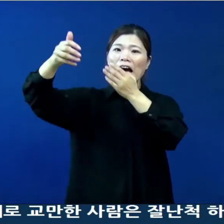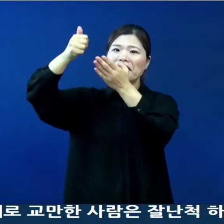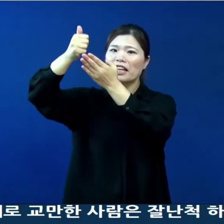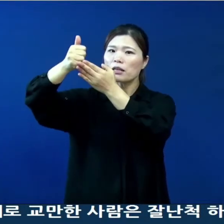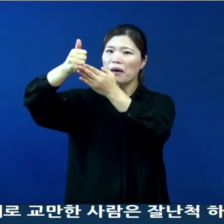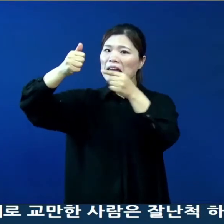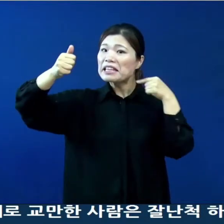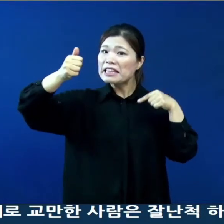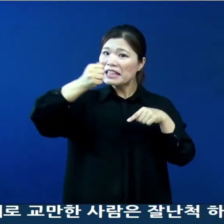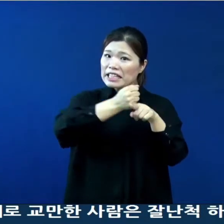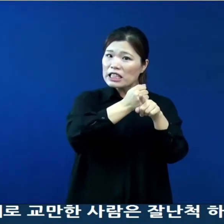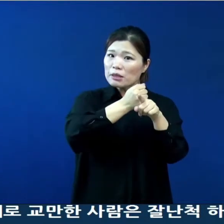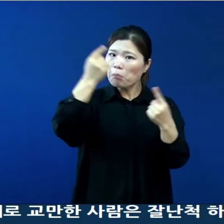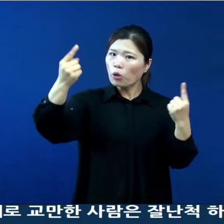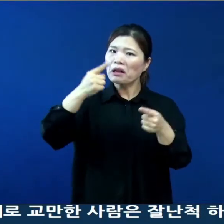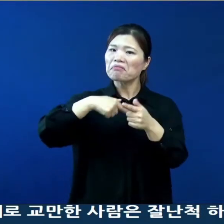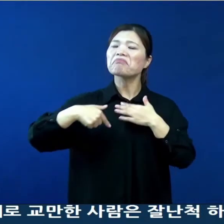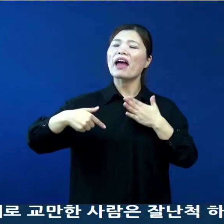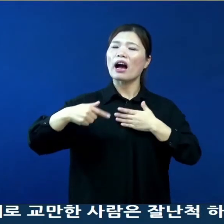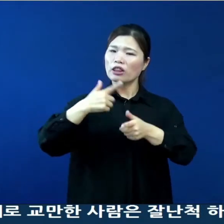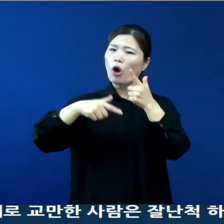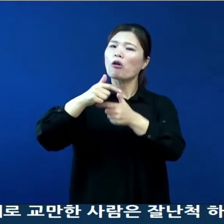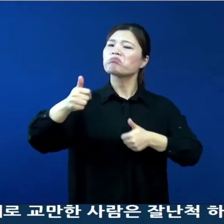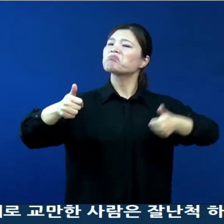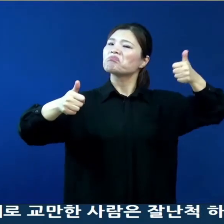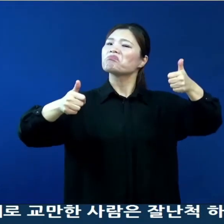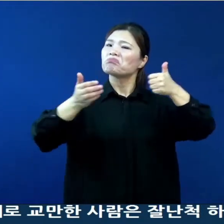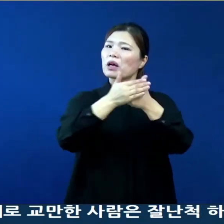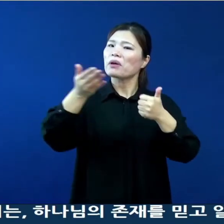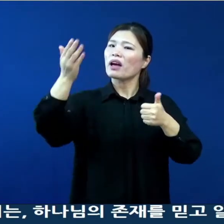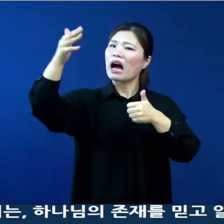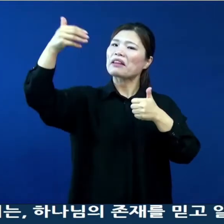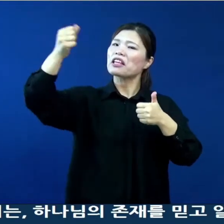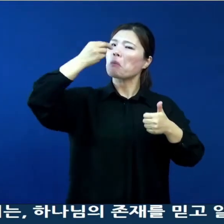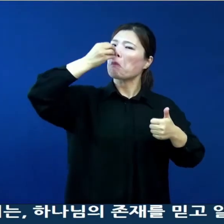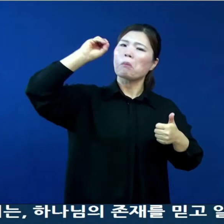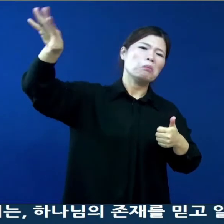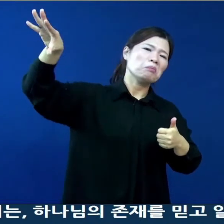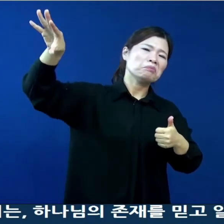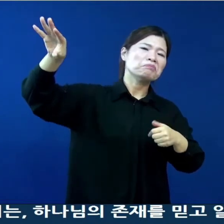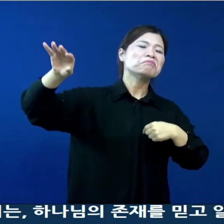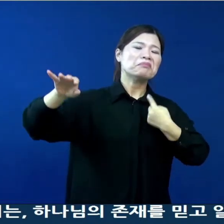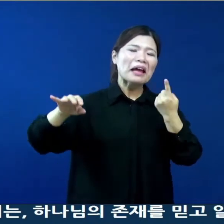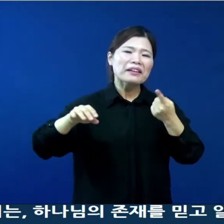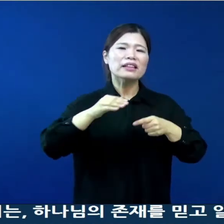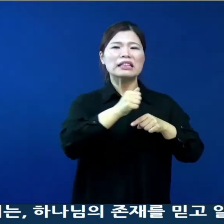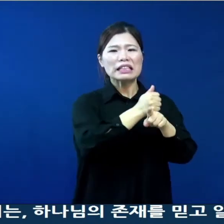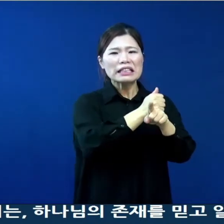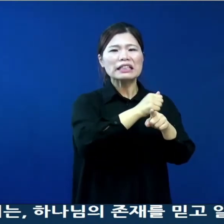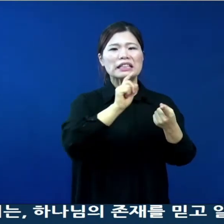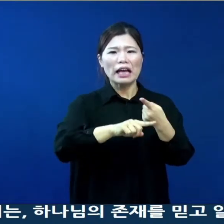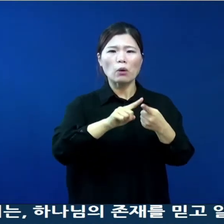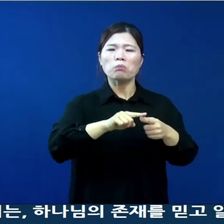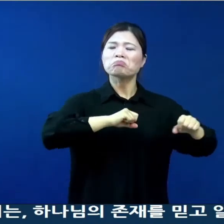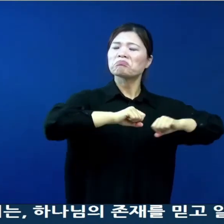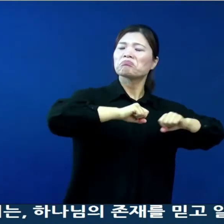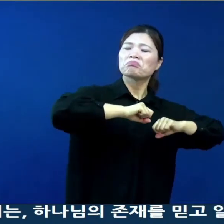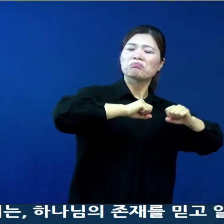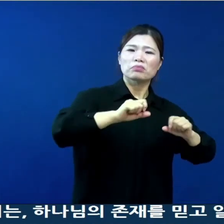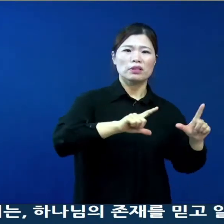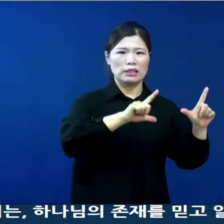더 옳다고 여기고 하나님의 뜻을 무시하고 자기 뜻대로 살아가는 사람, 그 사람을 향해서